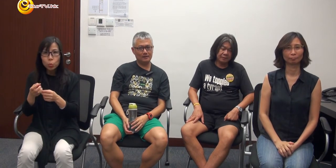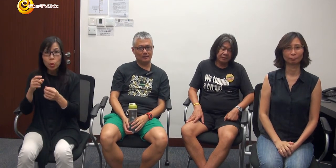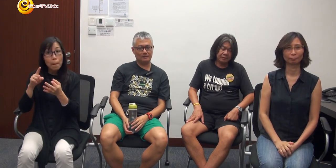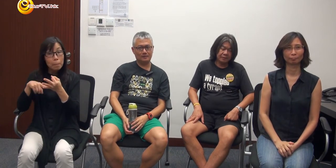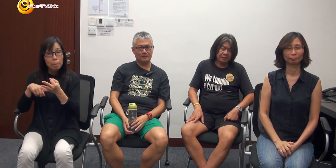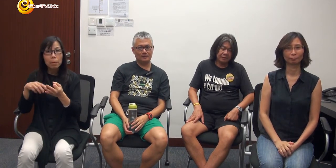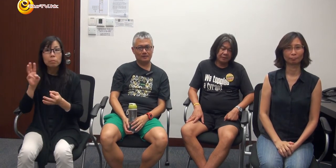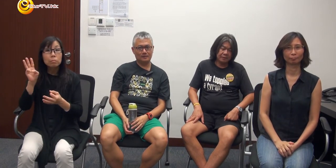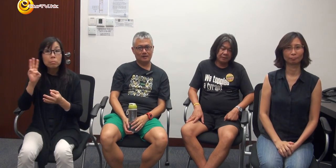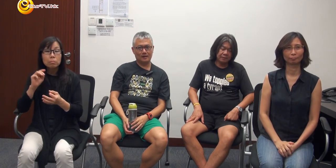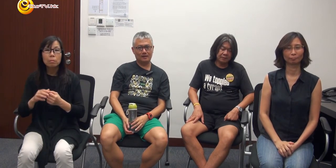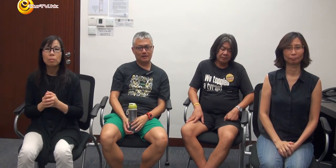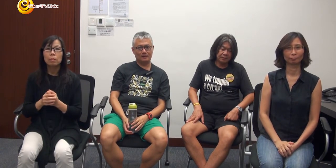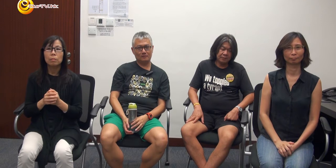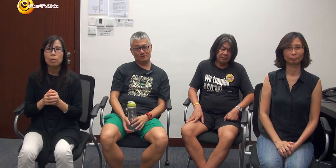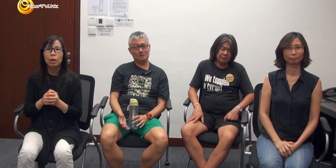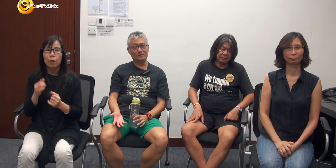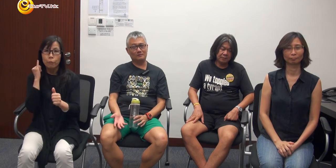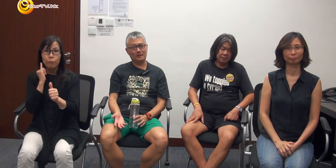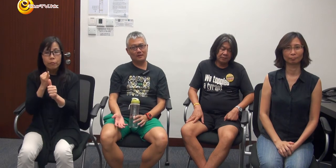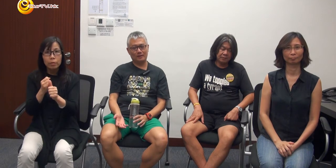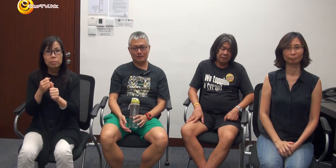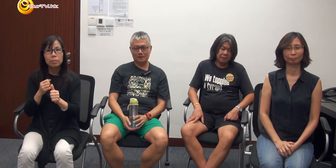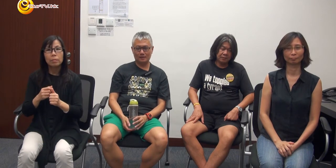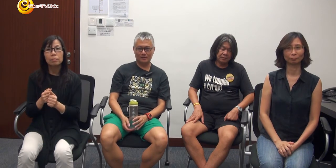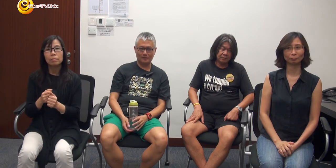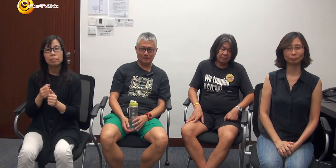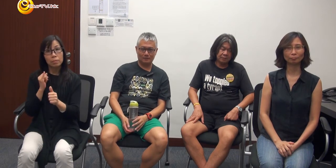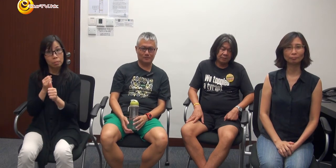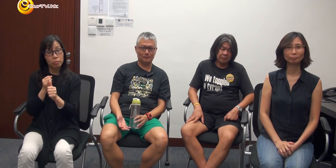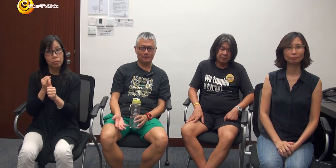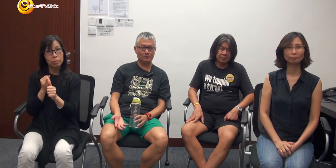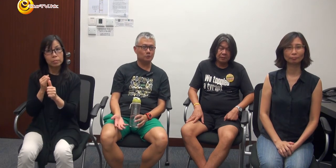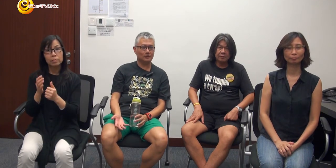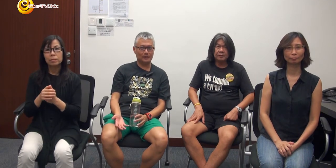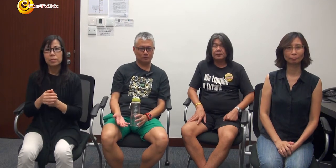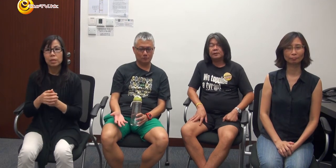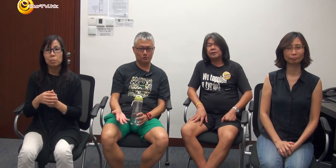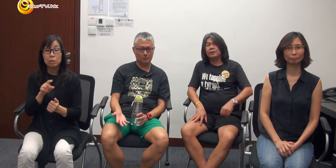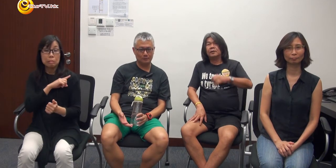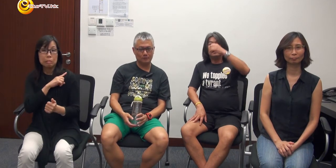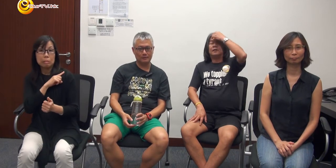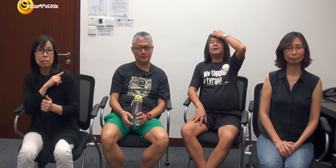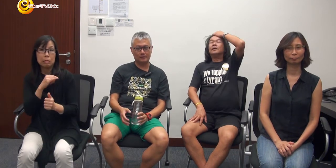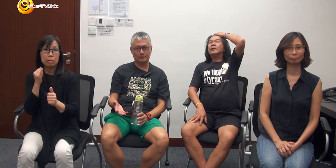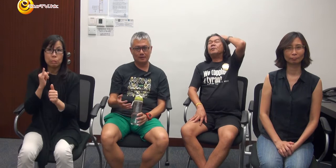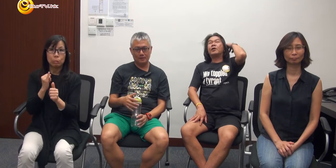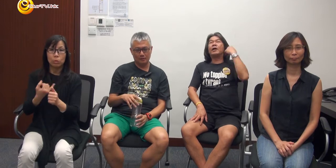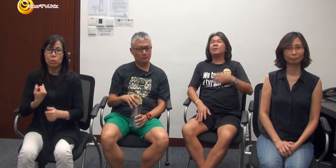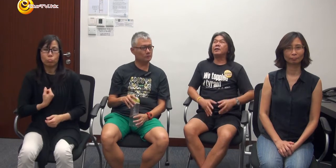人，都係一種懲罰啦，因為即係可能唔知係咪自己做錯嘢，焗住飲鹽水啦。雖然其實 佢而家個問題就